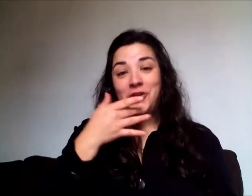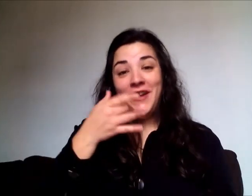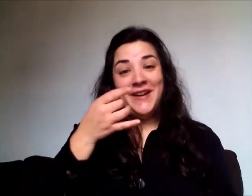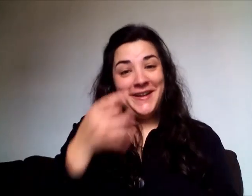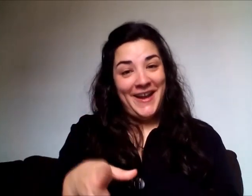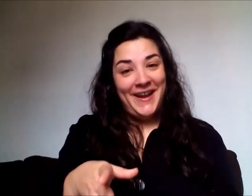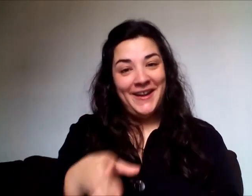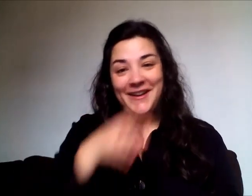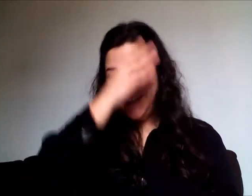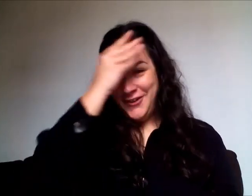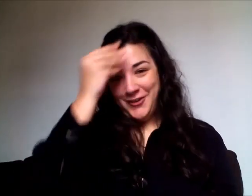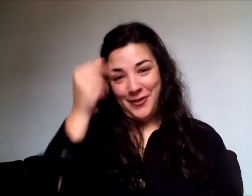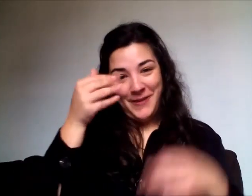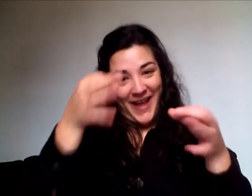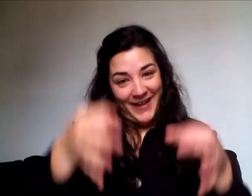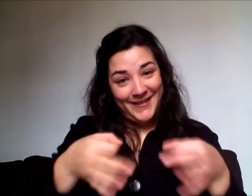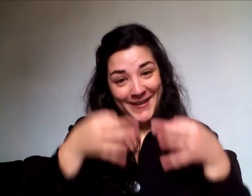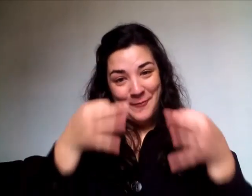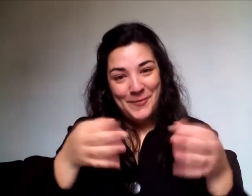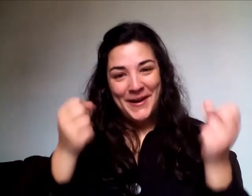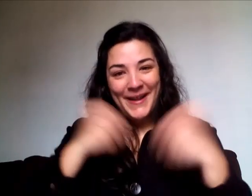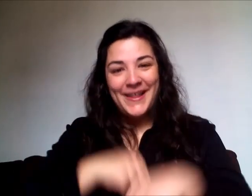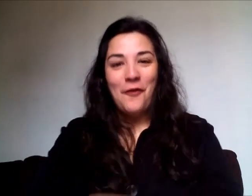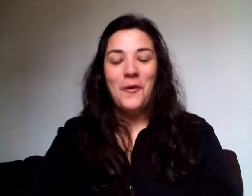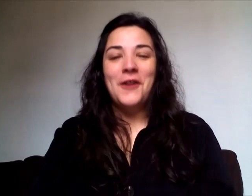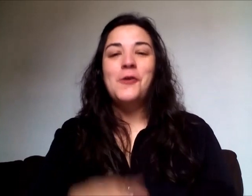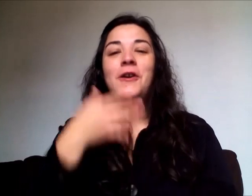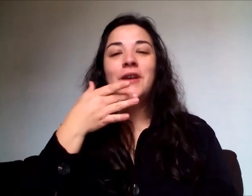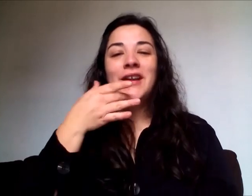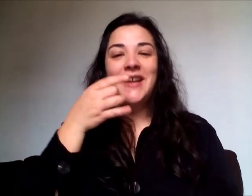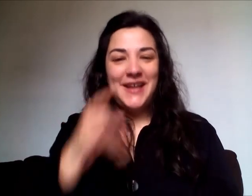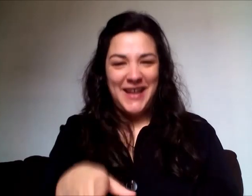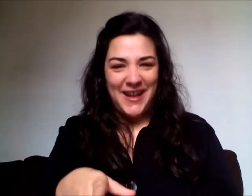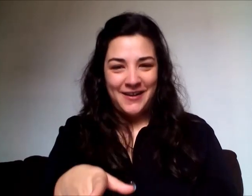Recordaros del quién, que se os olvida siempre, ¿de acuerdo?